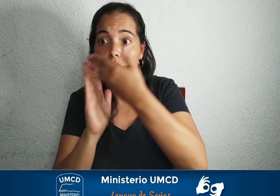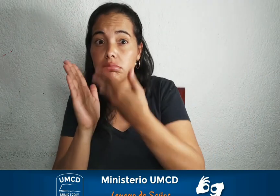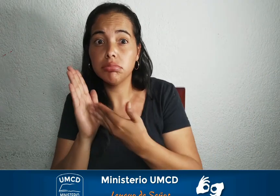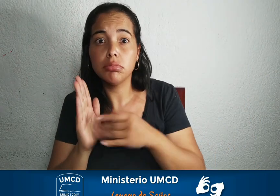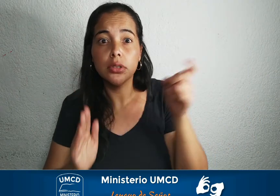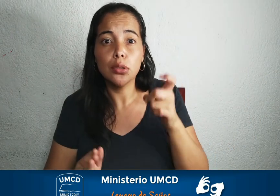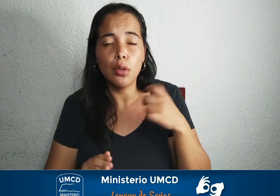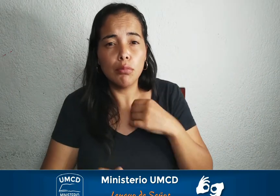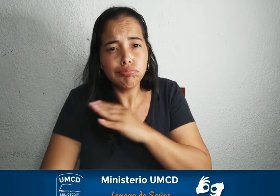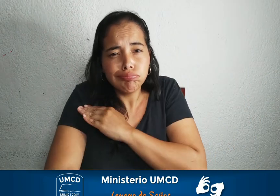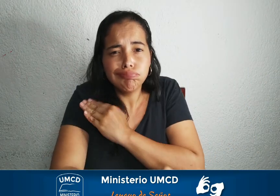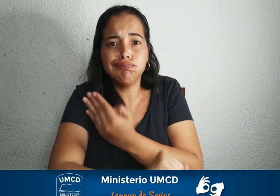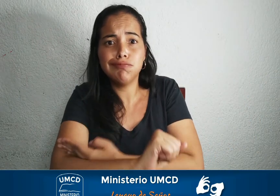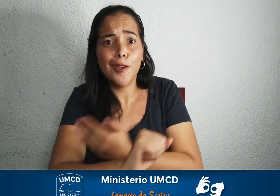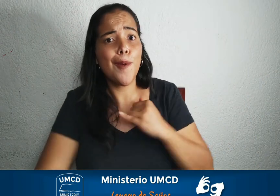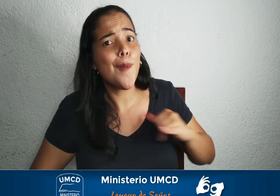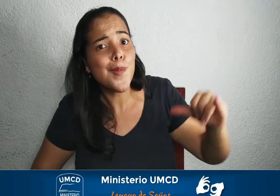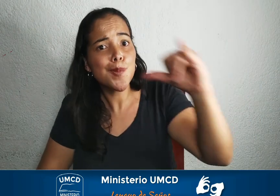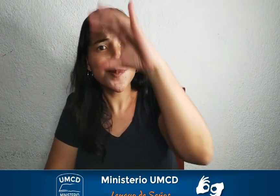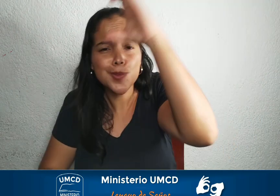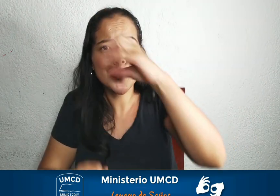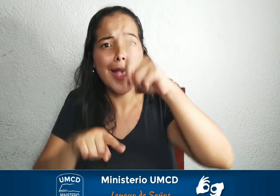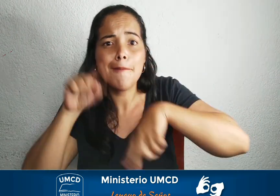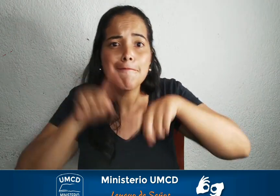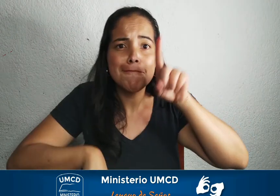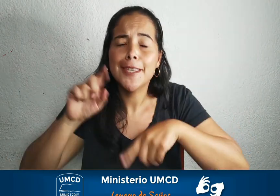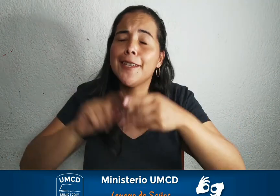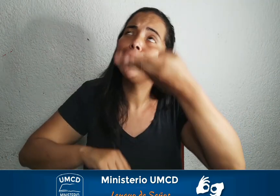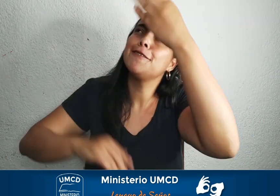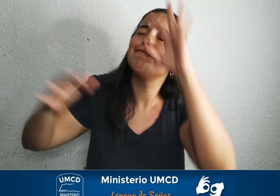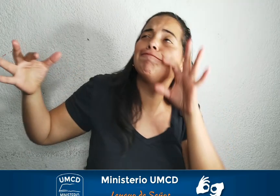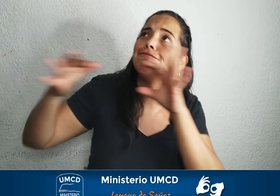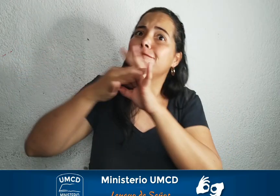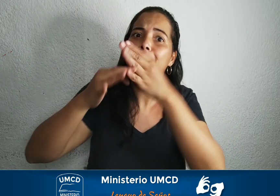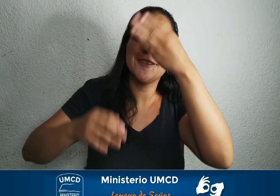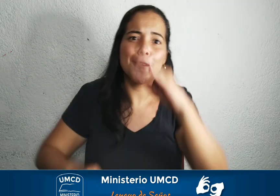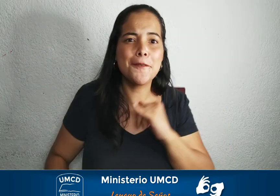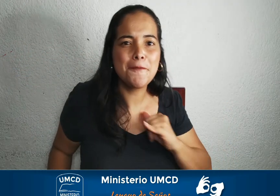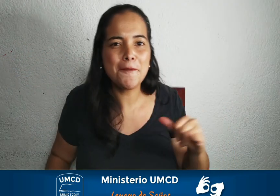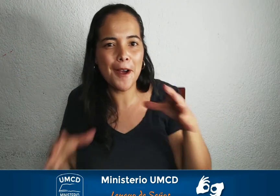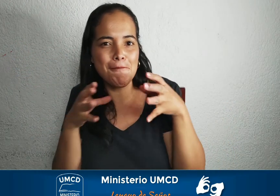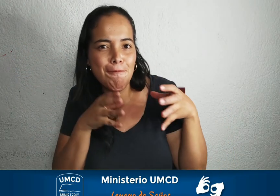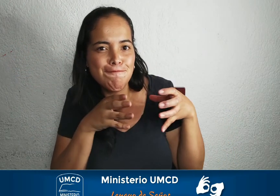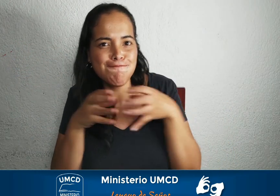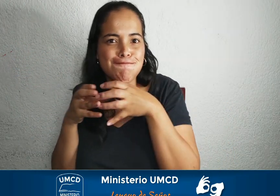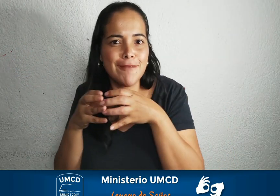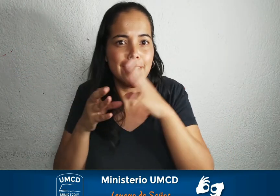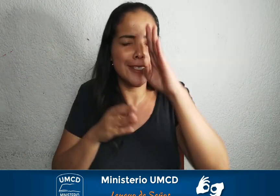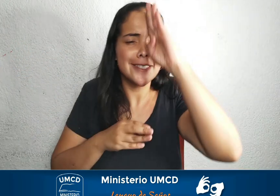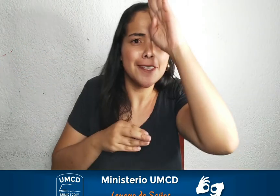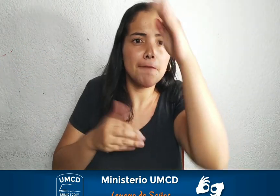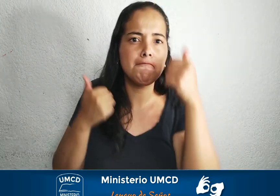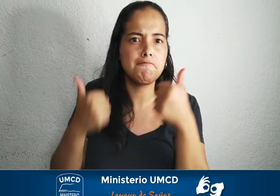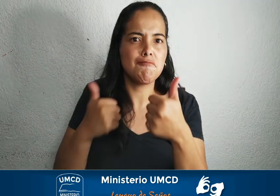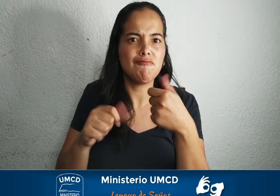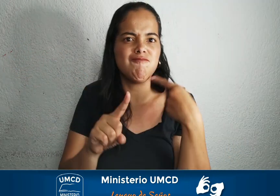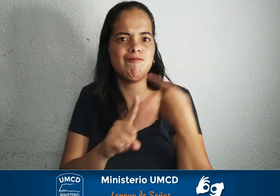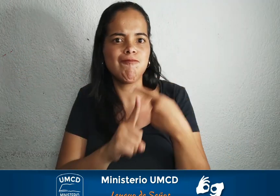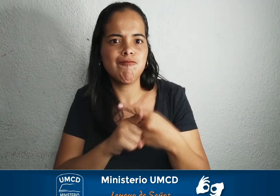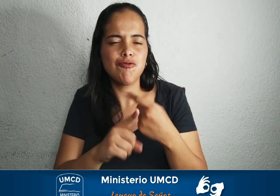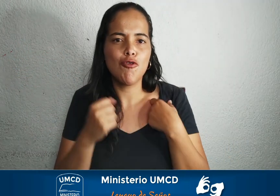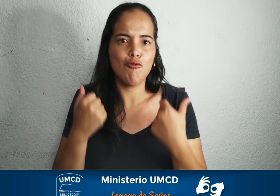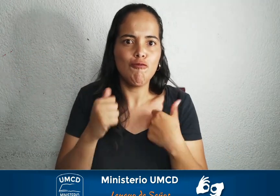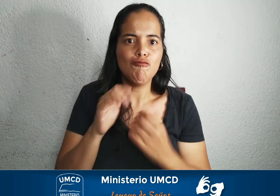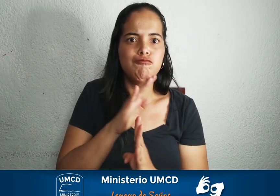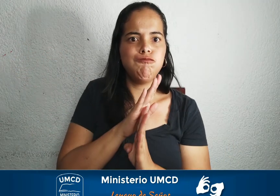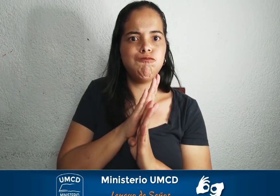de Dios, nuestra meditación en ella y nuestra relación con Dios para que nuestra influencia siempre